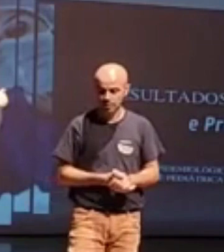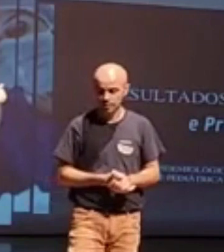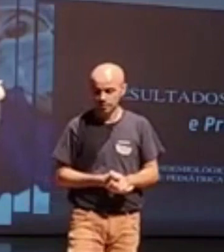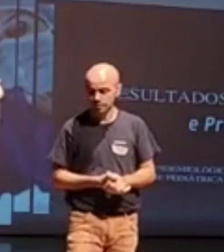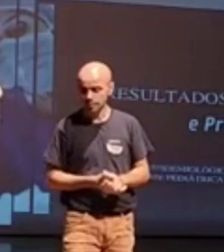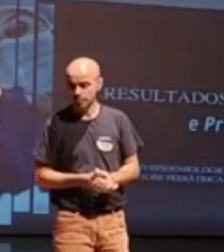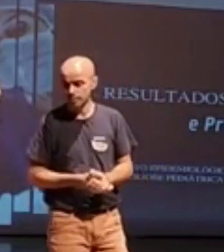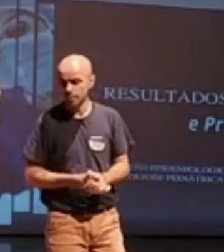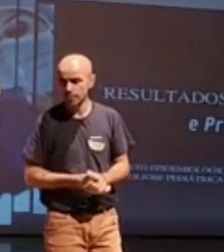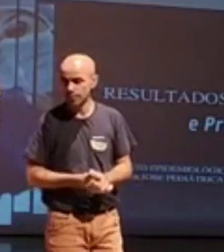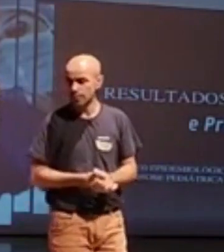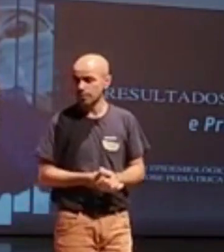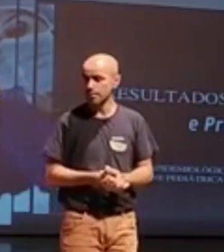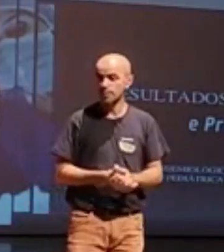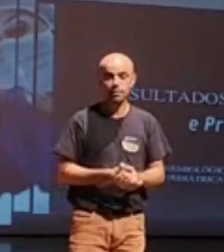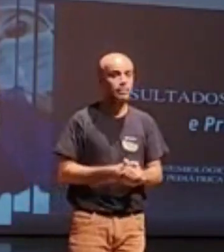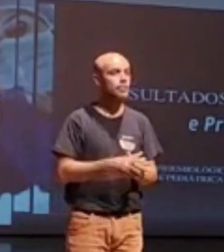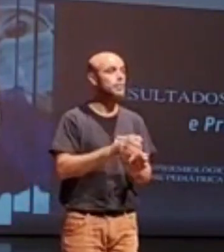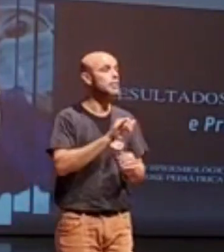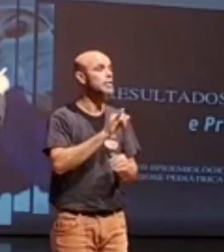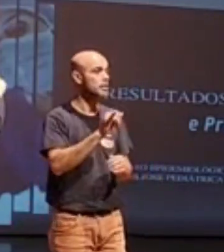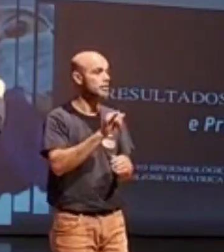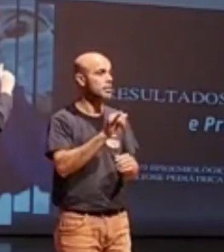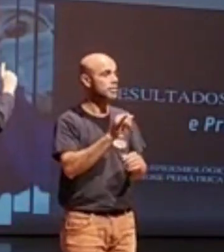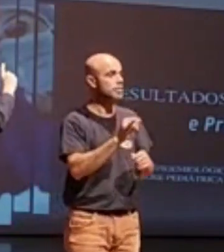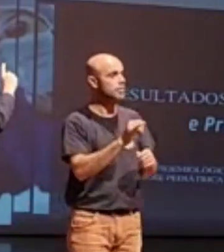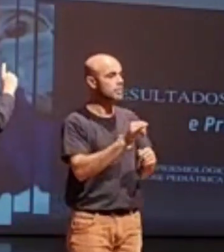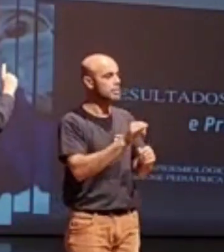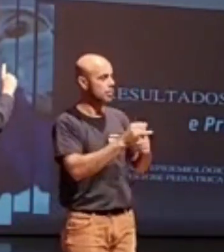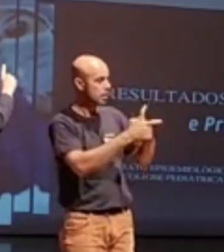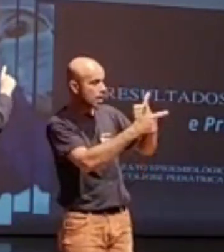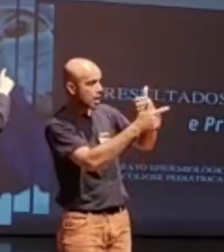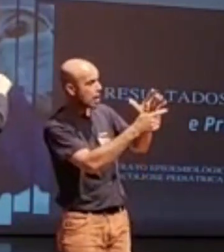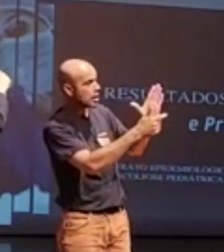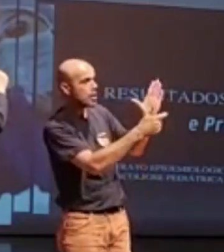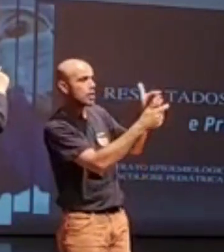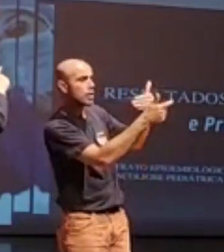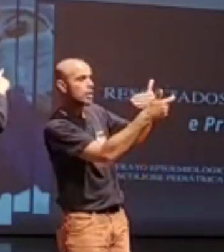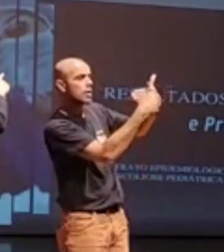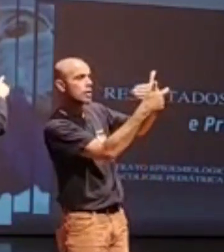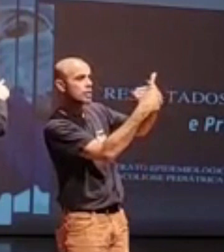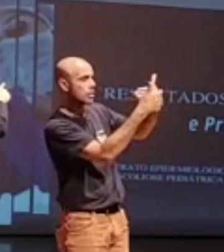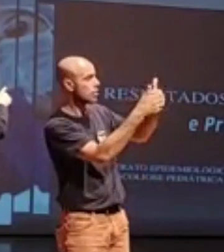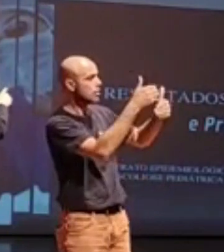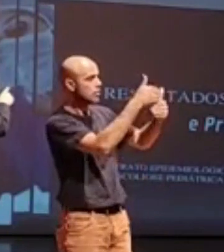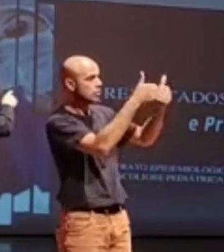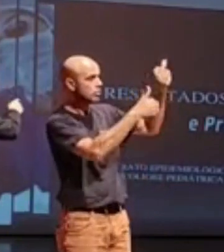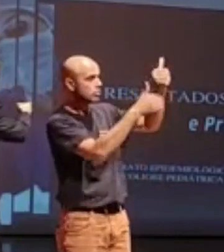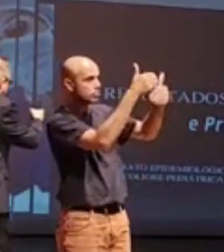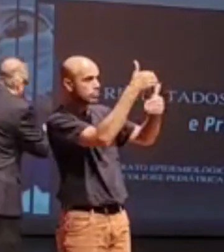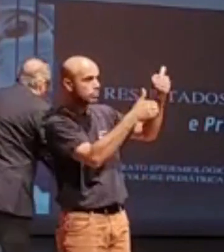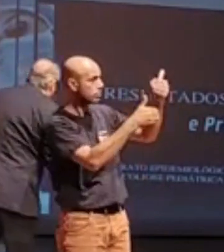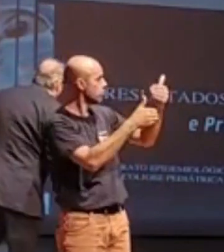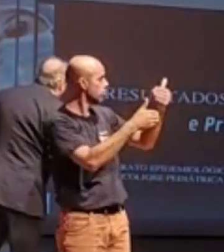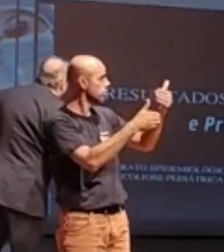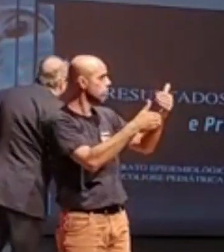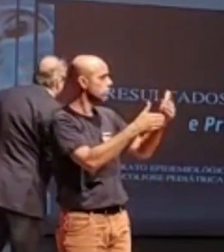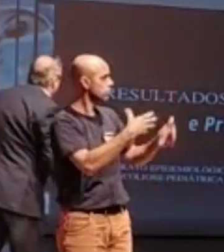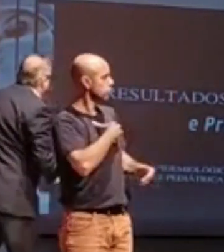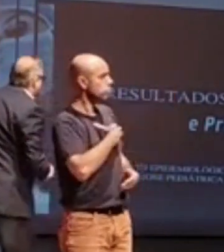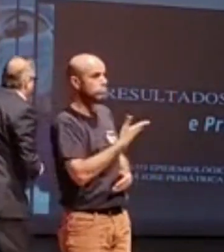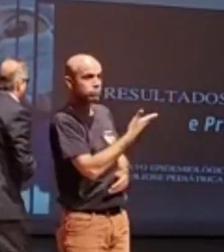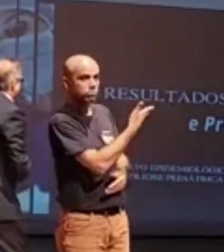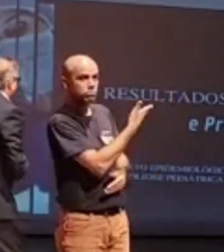Eu acho que se clicar na lateral ali, eu acho que fica aberto como slide, né? Aí eu acho que pode apresentar ou dessa forma